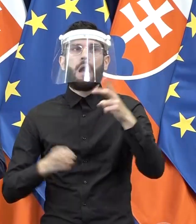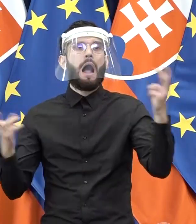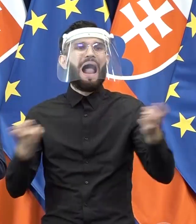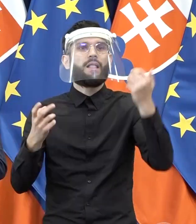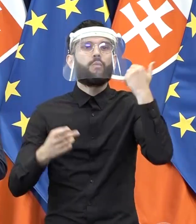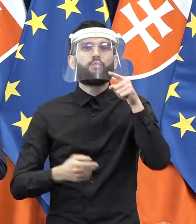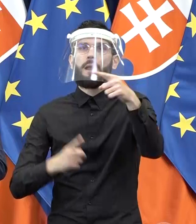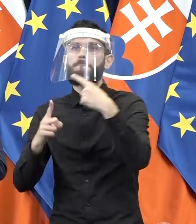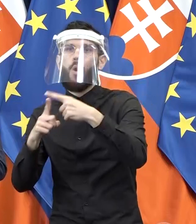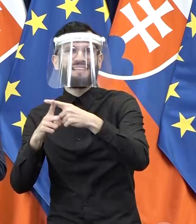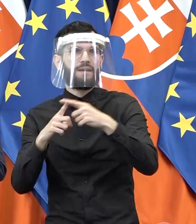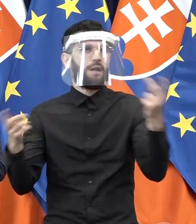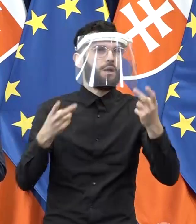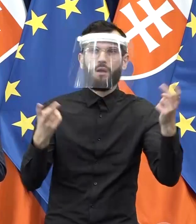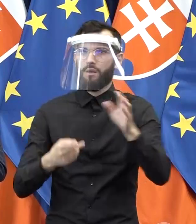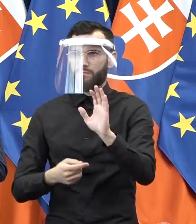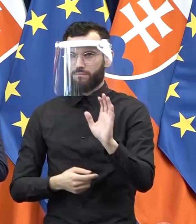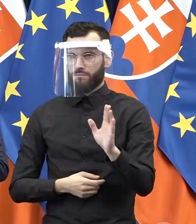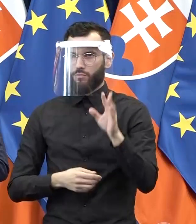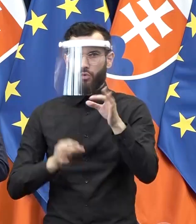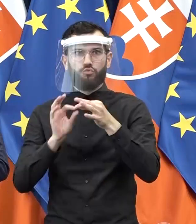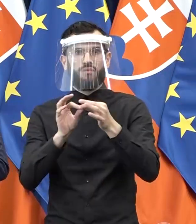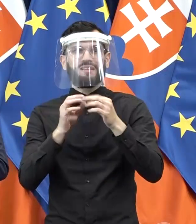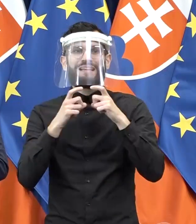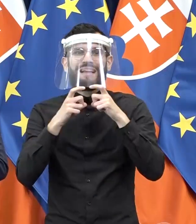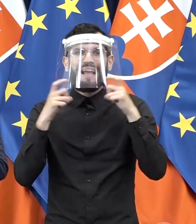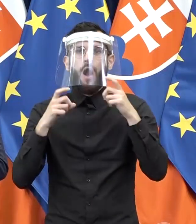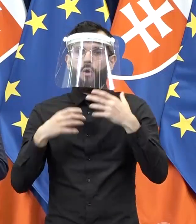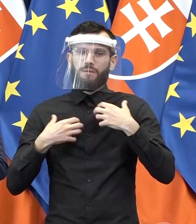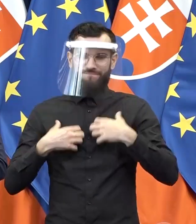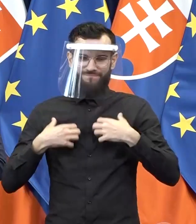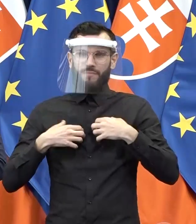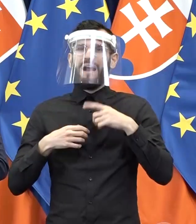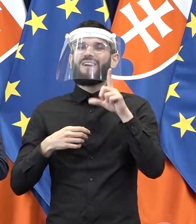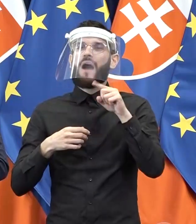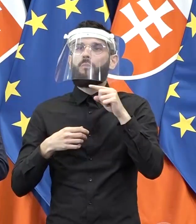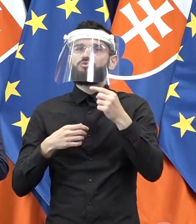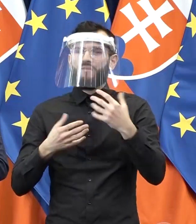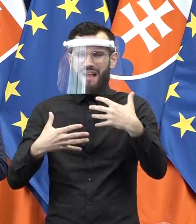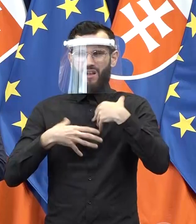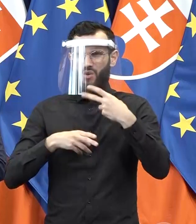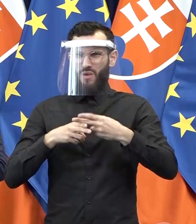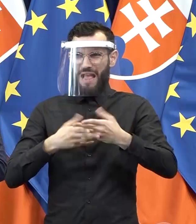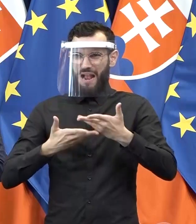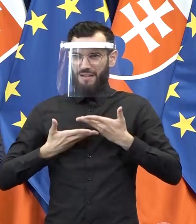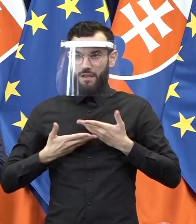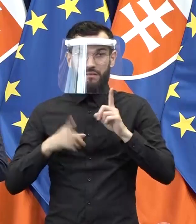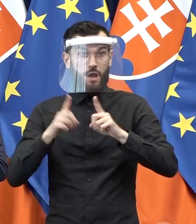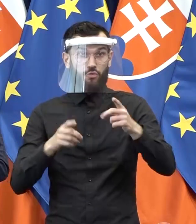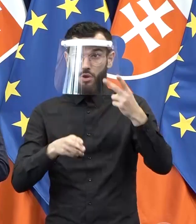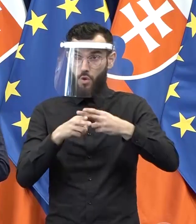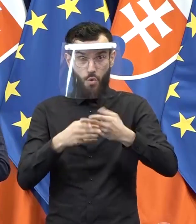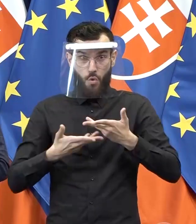ktorí sú pozitívni. Veď jedná sa o respiračnú kvapovčkovú nákazu. Tí ľudia sa nakazili a možná